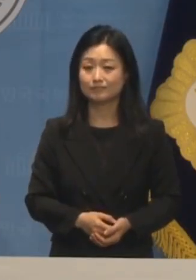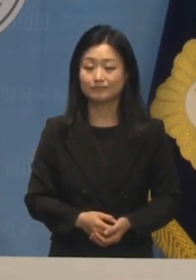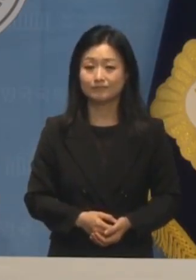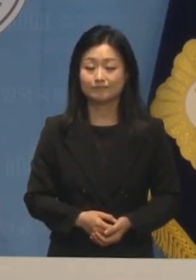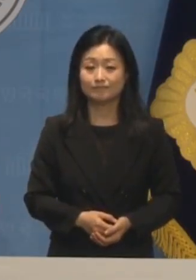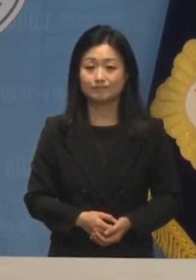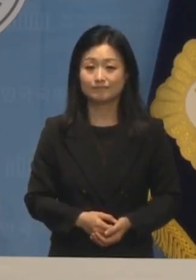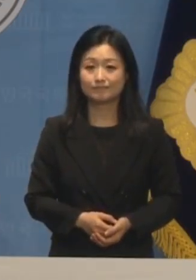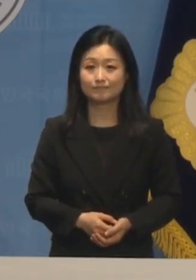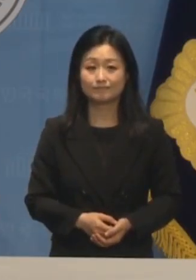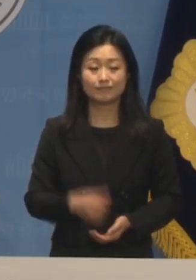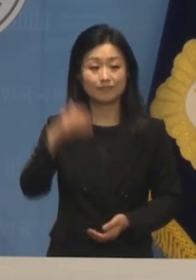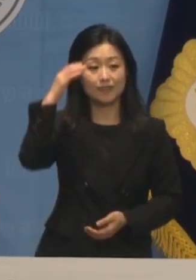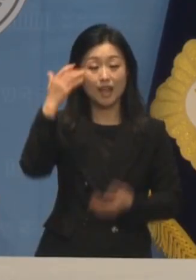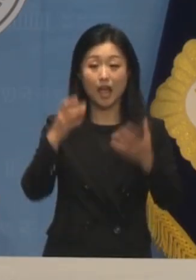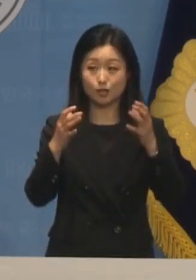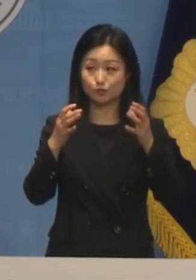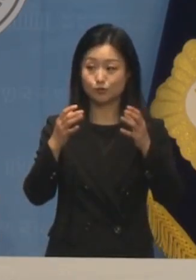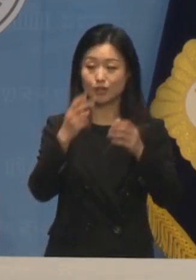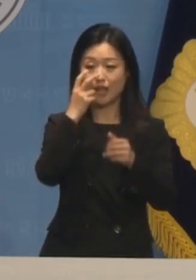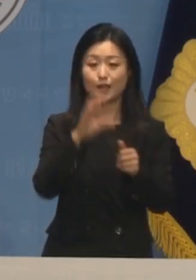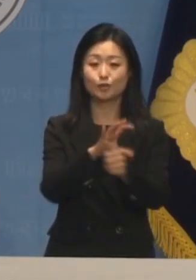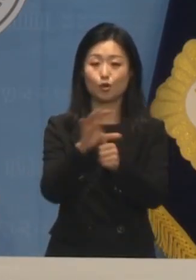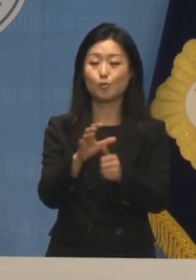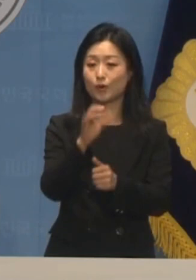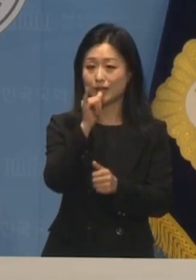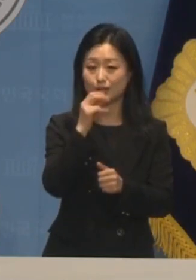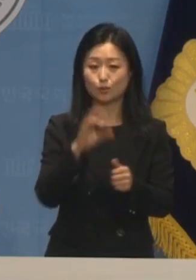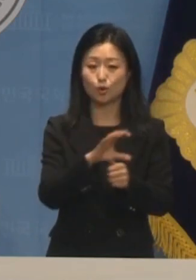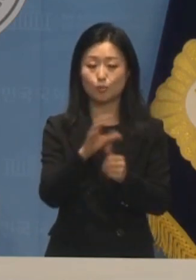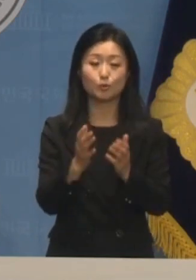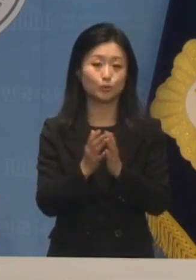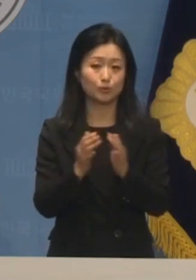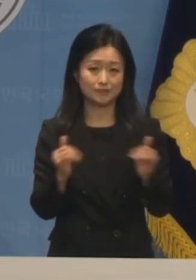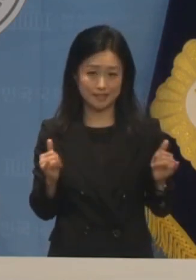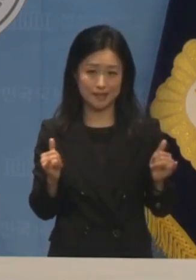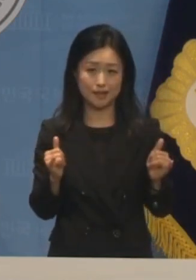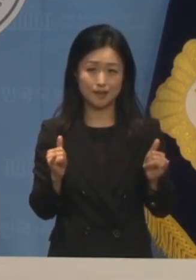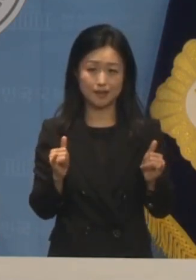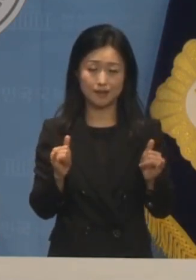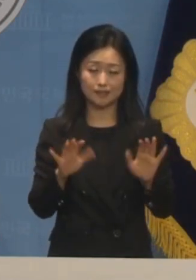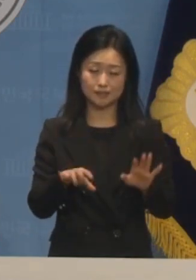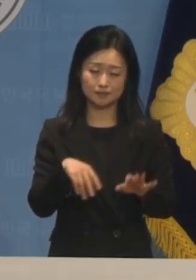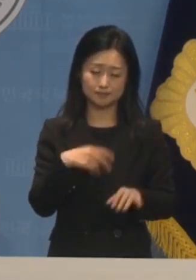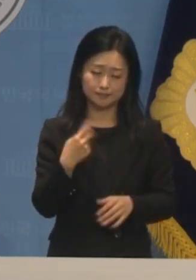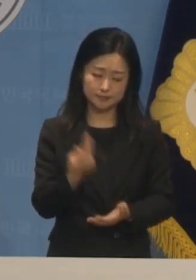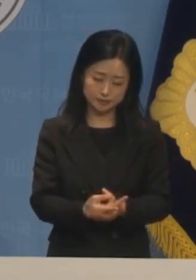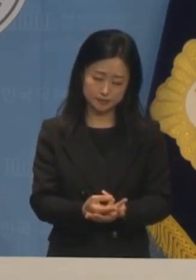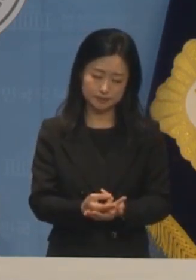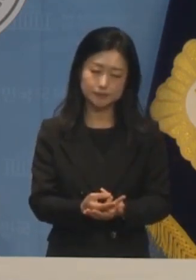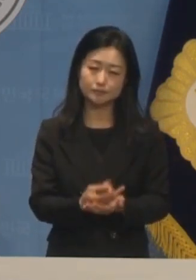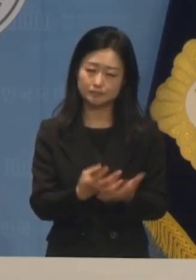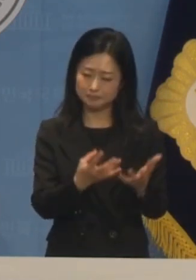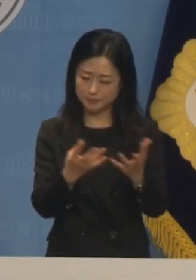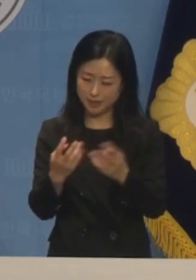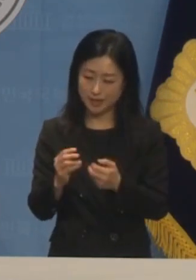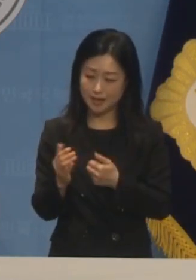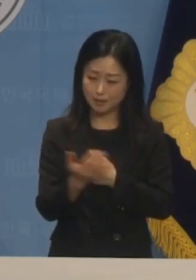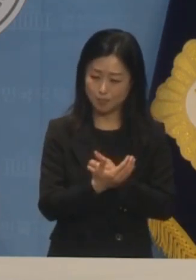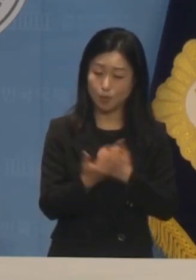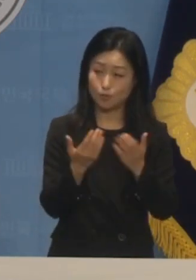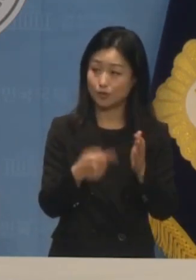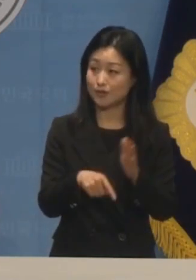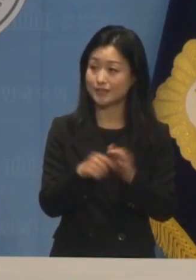네, 대한민국을 돌보고 있는 돌봄 노동자가 쓰러지고 있습니다. 돌봄 노동자를 지키는데